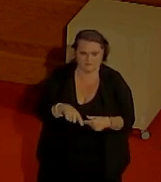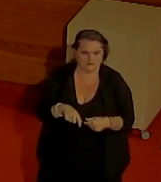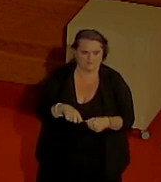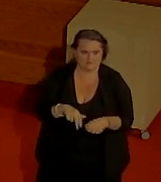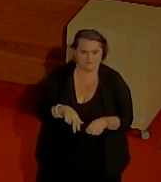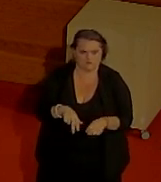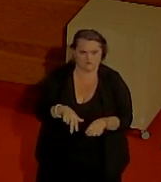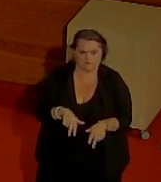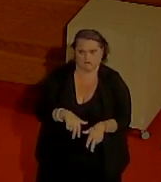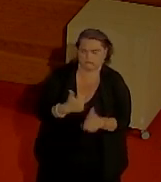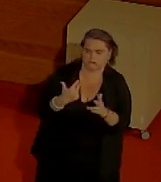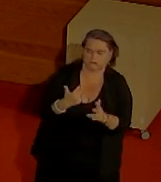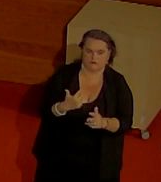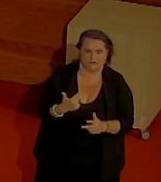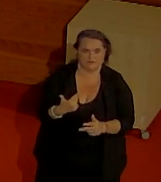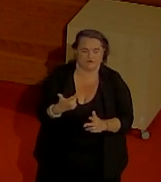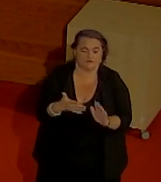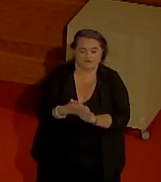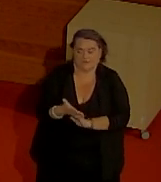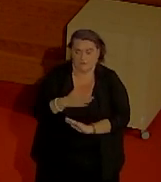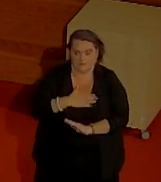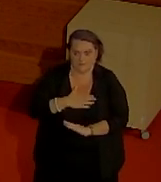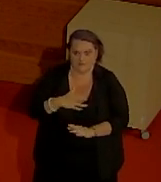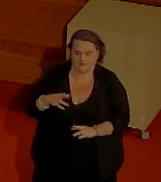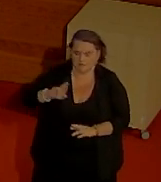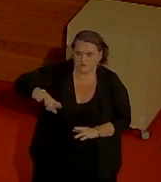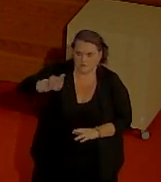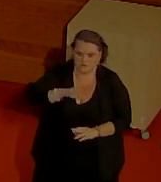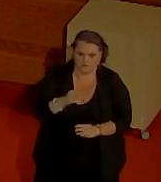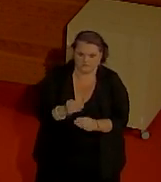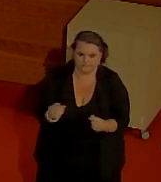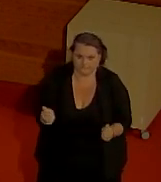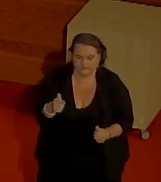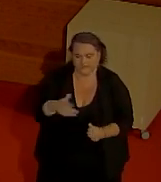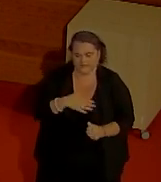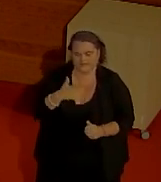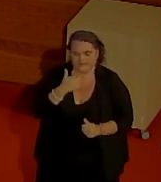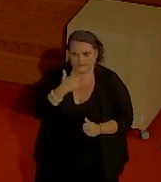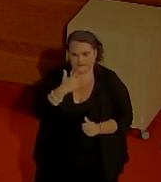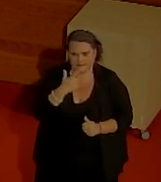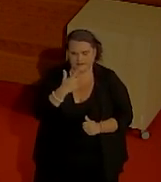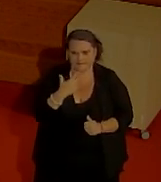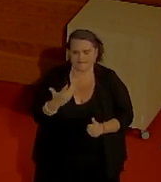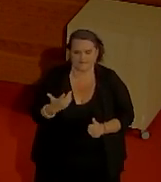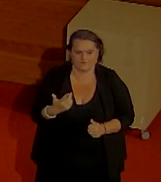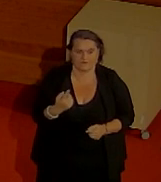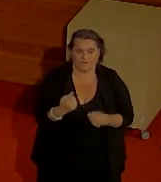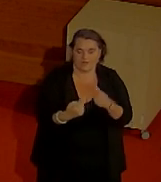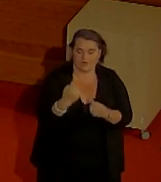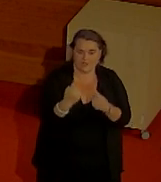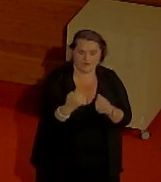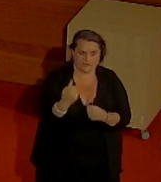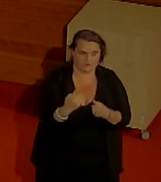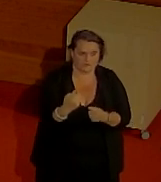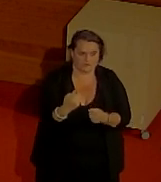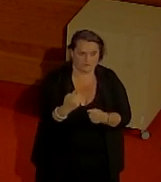son para mí en gran medida bucles invisibles con ellos se refería a formas en las que algunos algoritmos